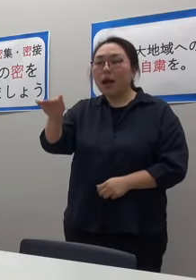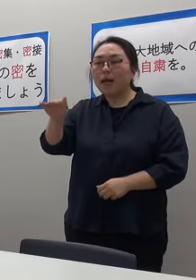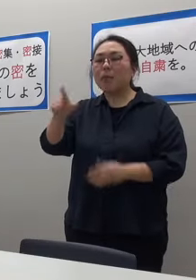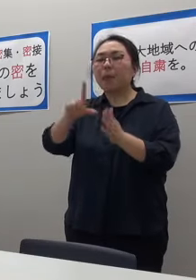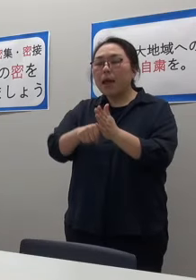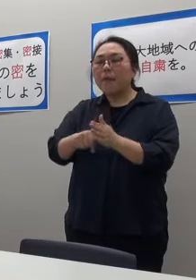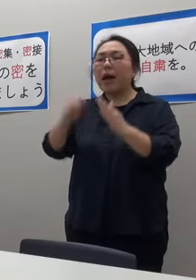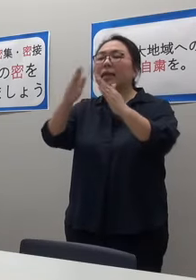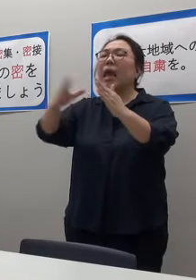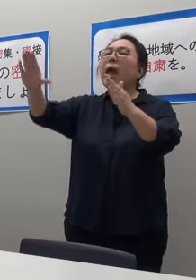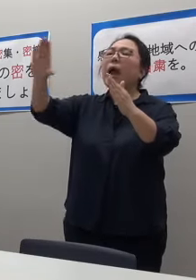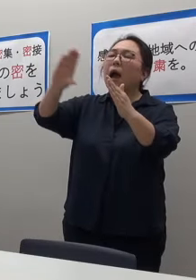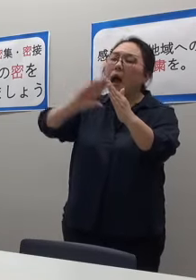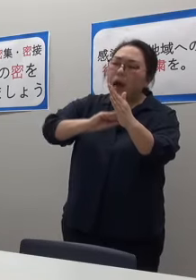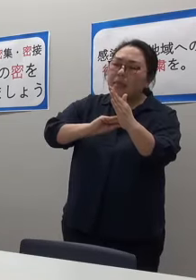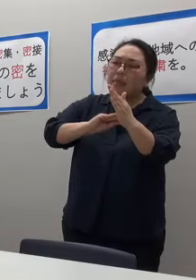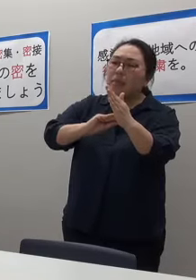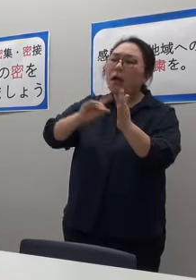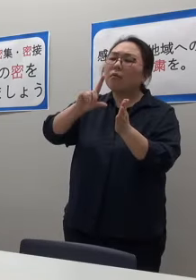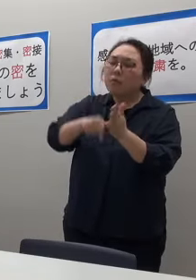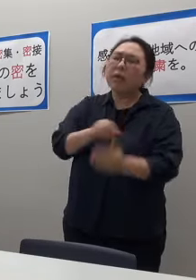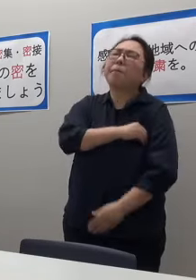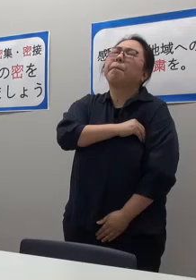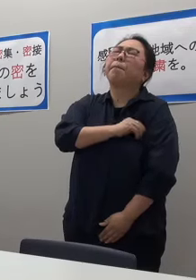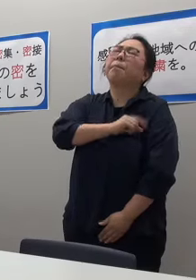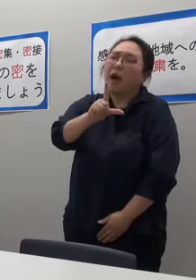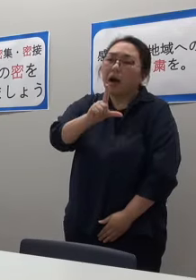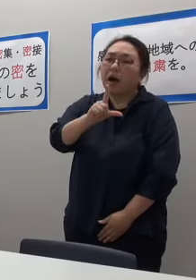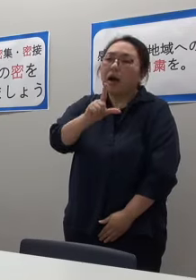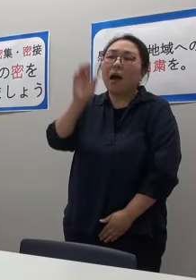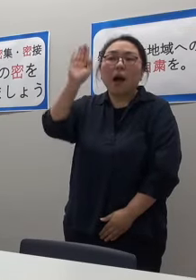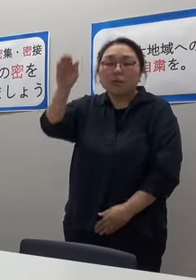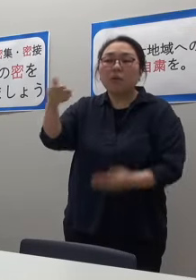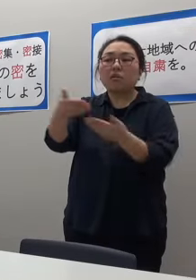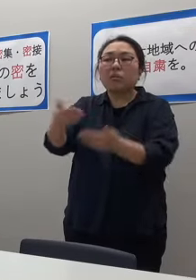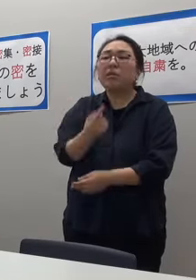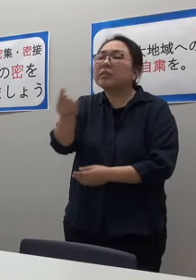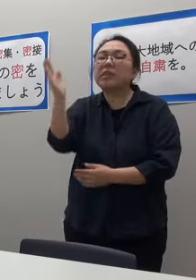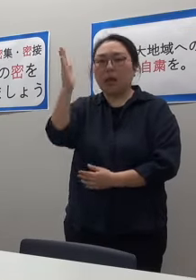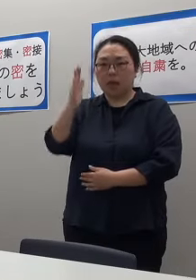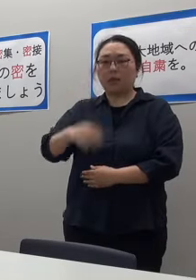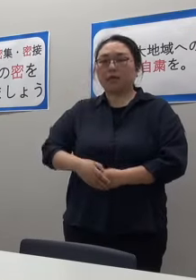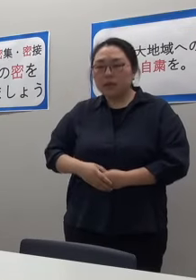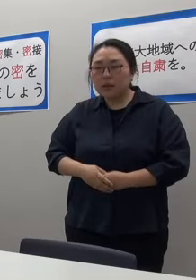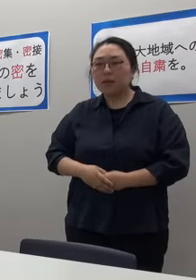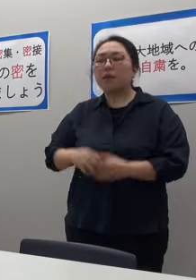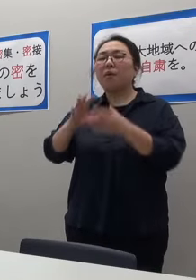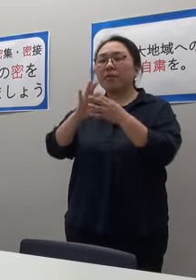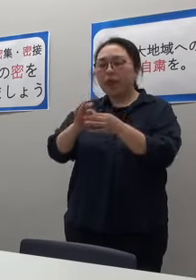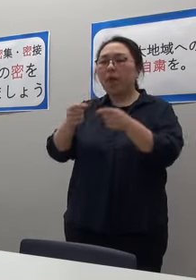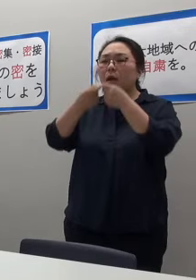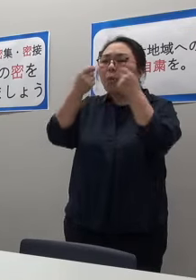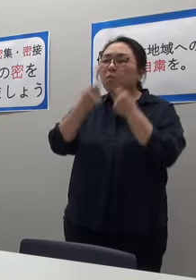降会社の方行っていなかったりとかですね、それなりにですね、それなりにっていうか、まあ、対応っていうのは取